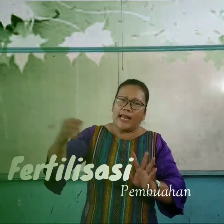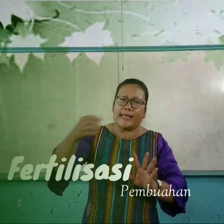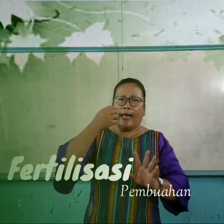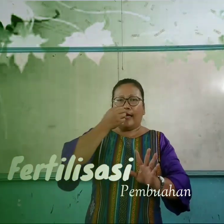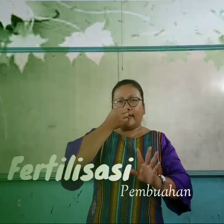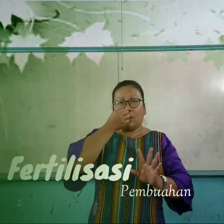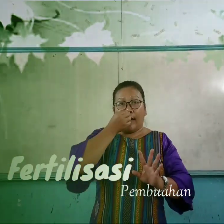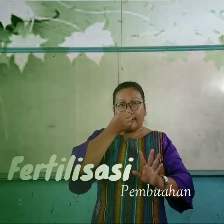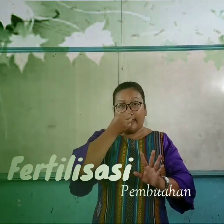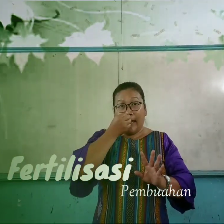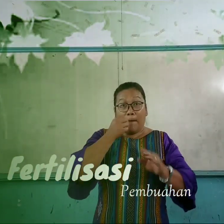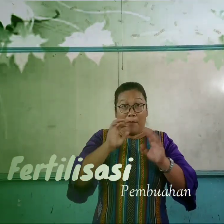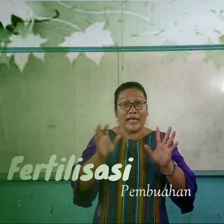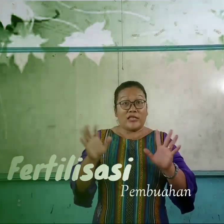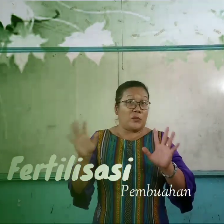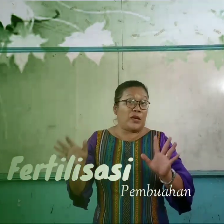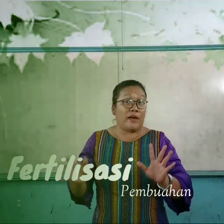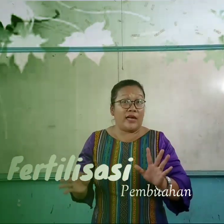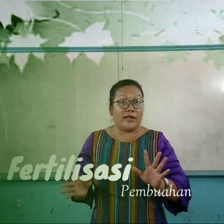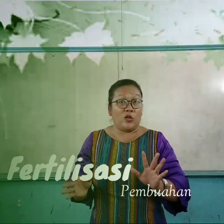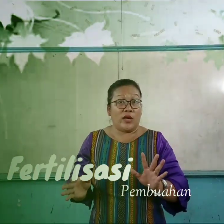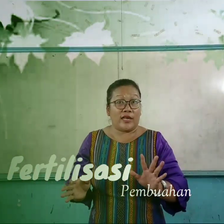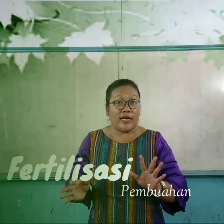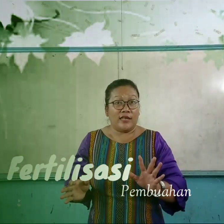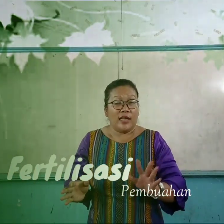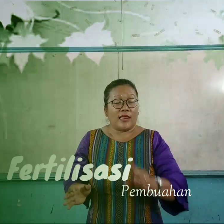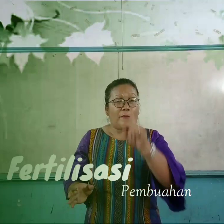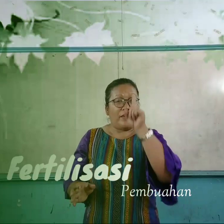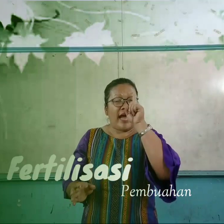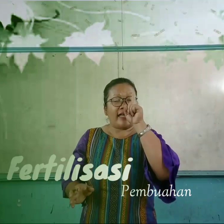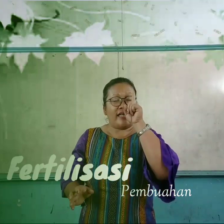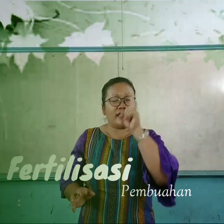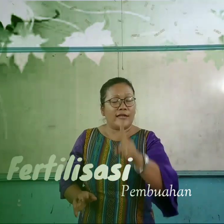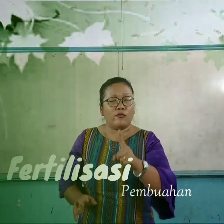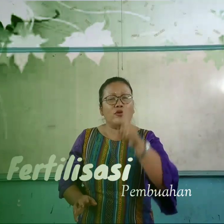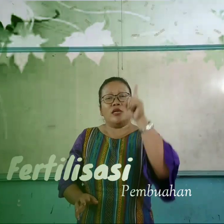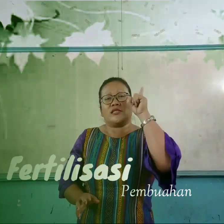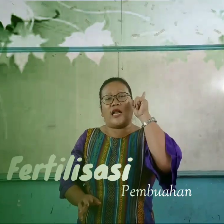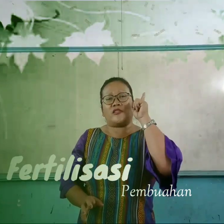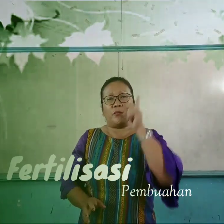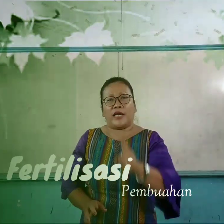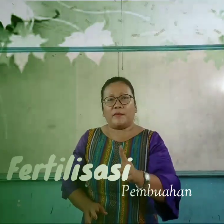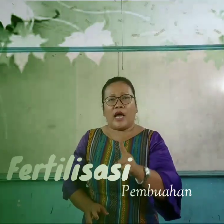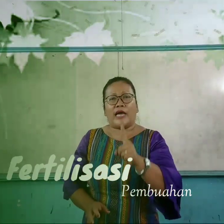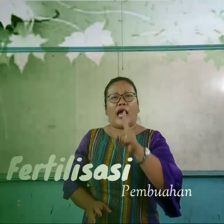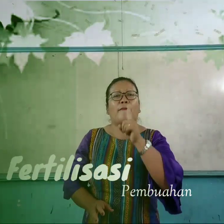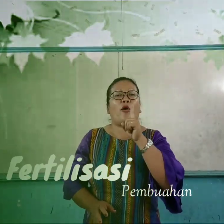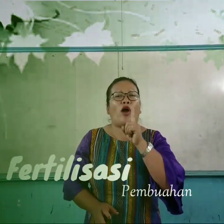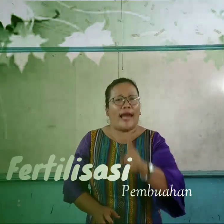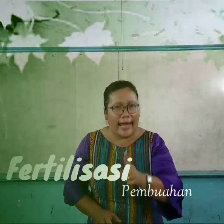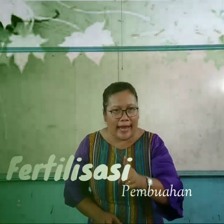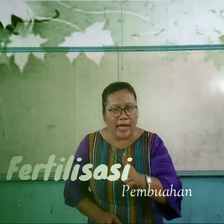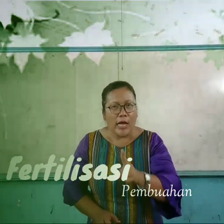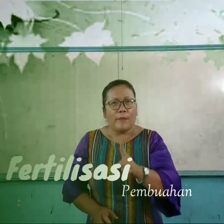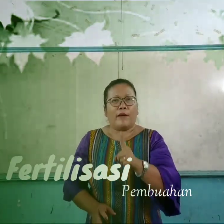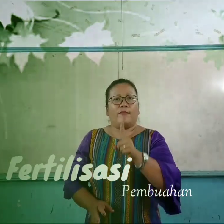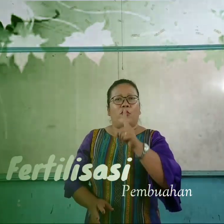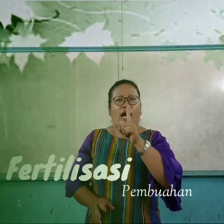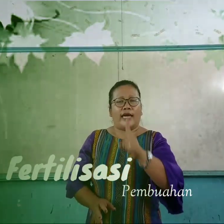laki-laki ejakulasi banyak sperma yang dikeluarkan, tapi hanya satu sel sperma yang boleh